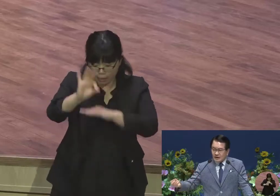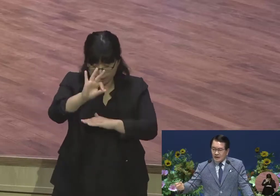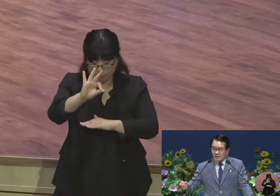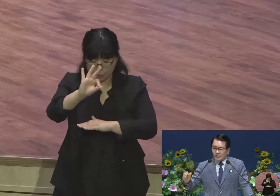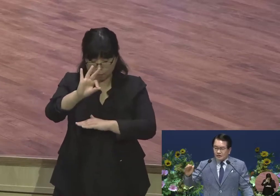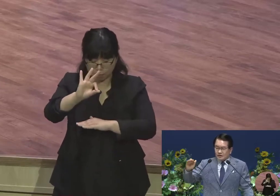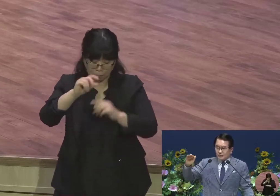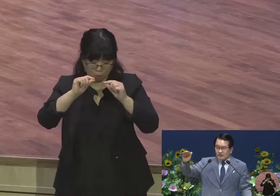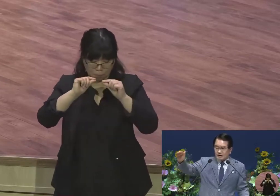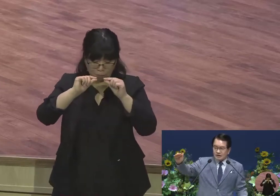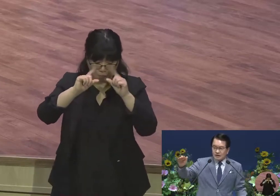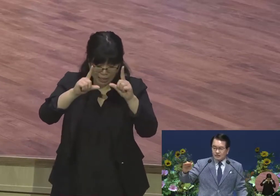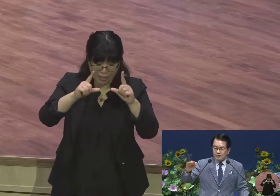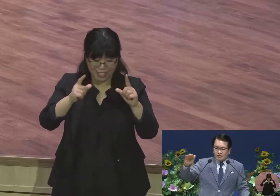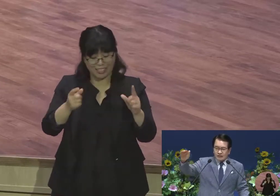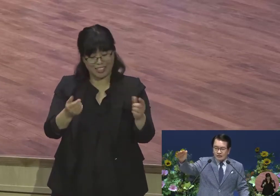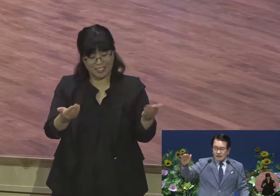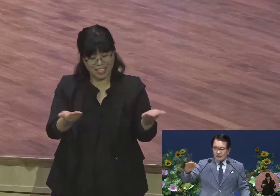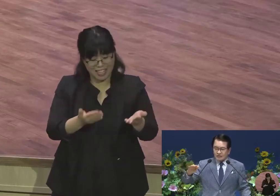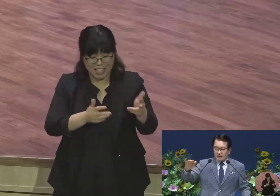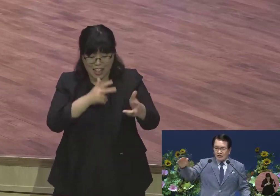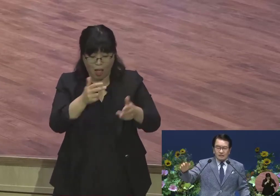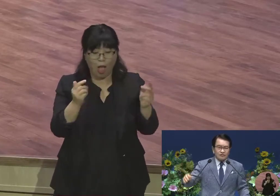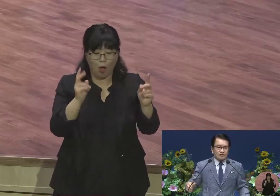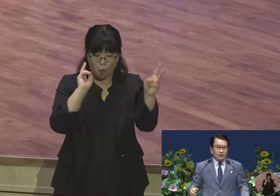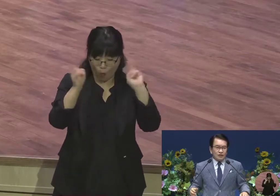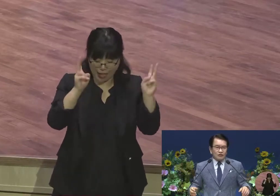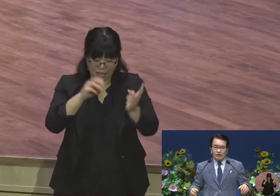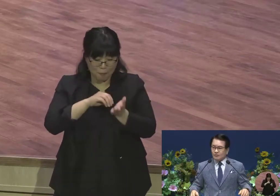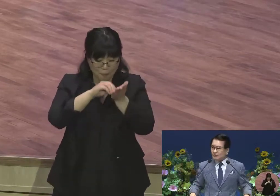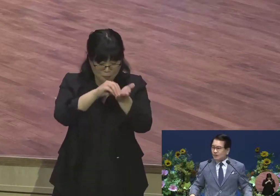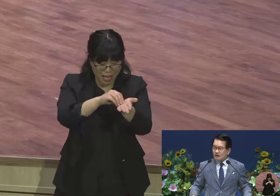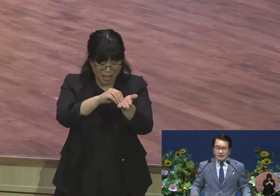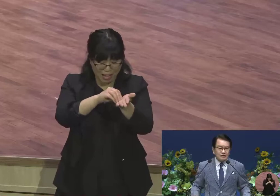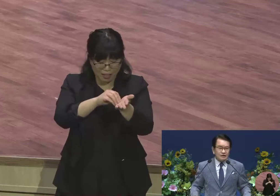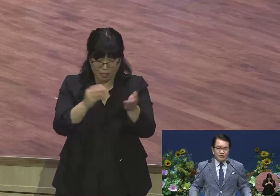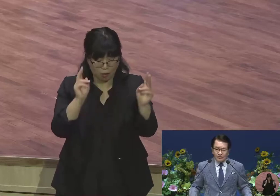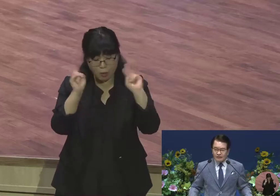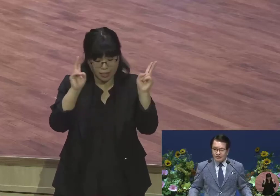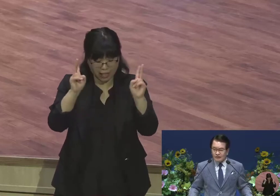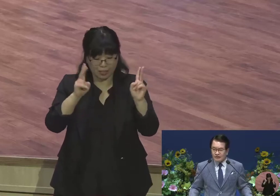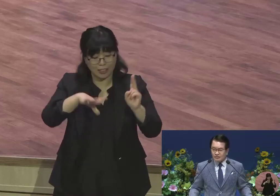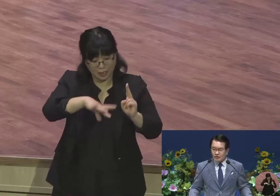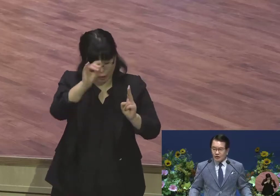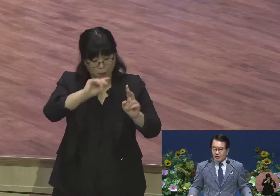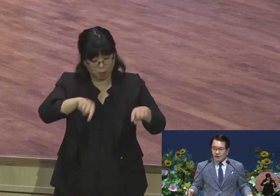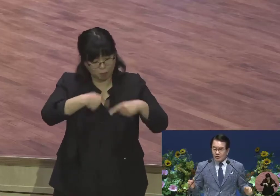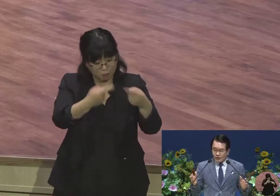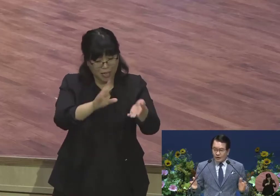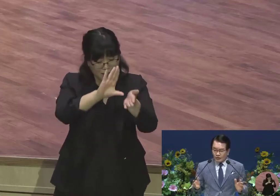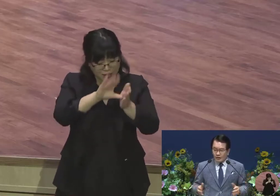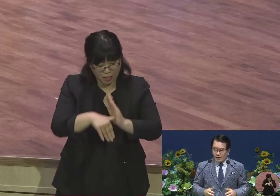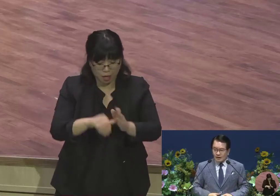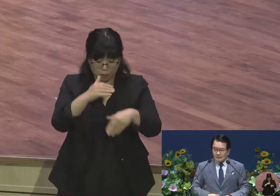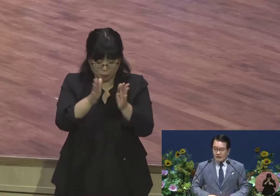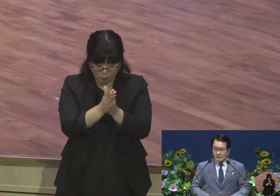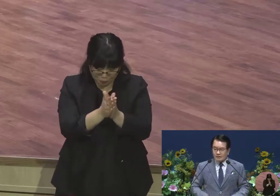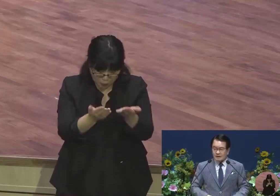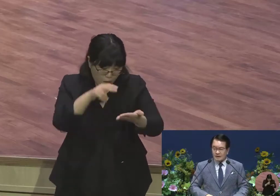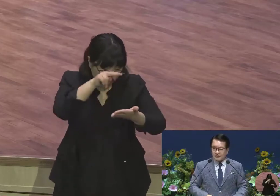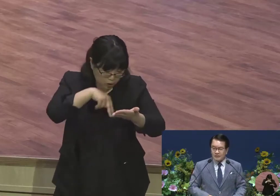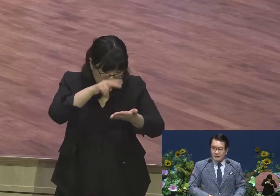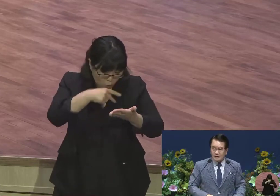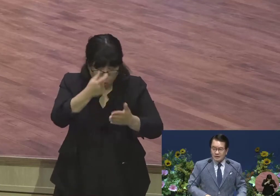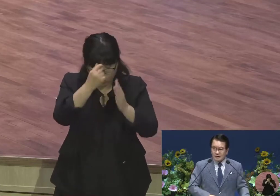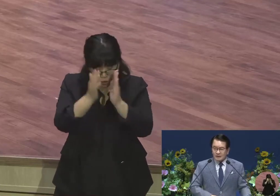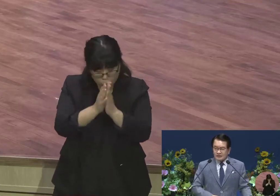사람에게 전도지라든가 주부라든가 자 놔둬서 이게 무슨 회사인지 교회인지 느낄 수 그게 교회야 교회라. 자